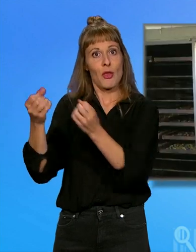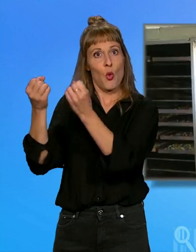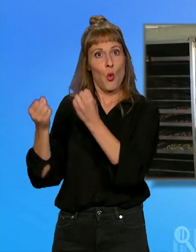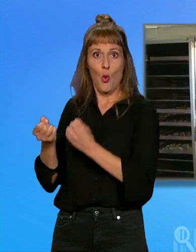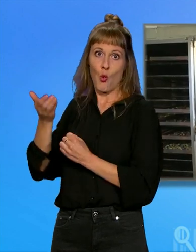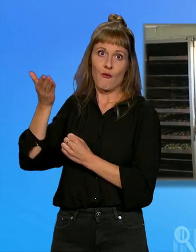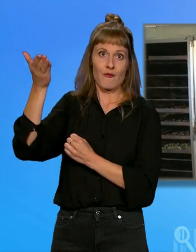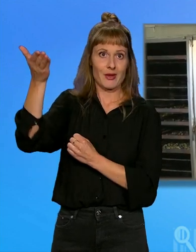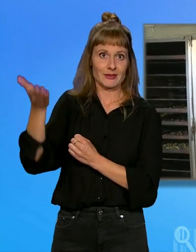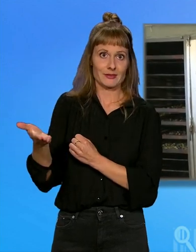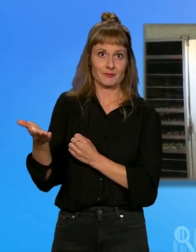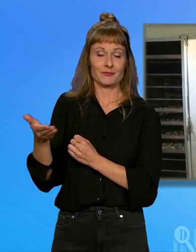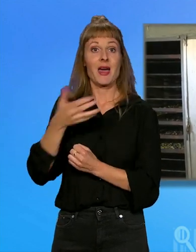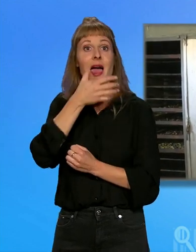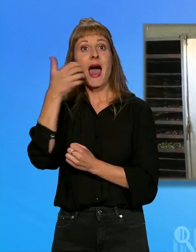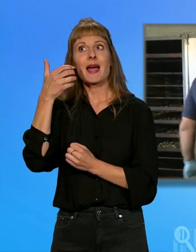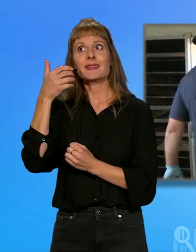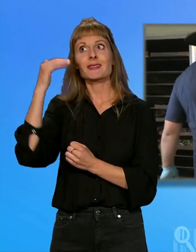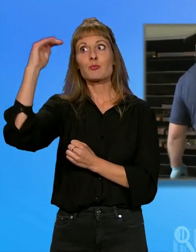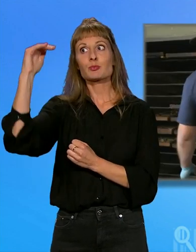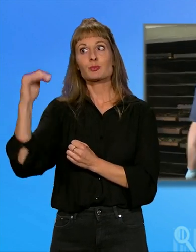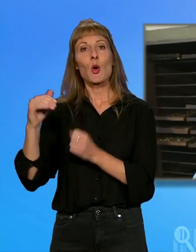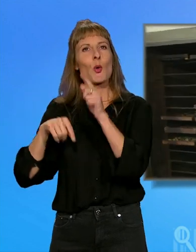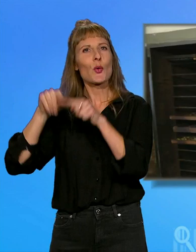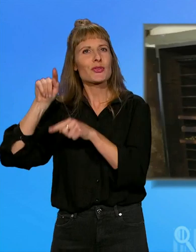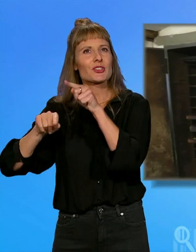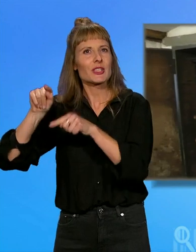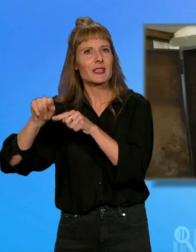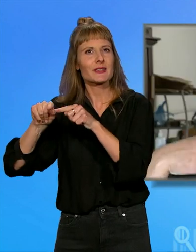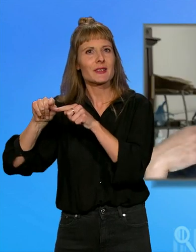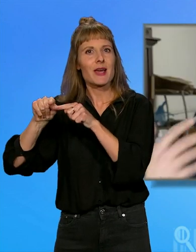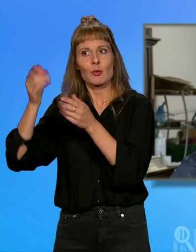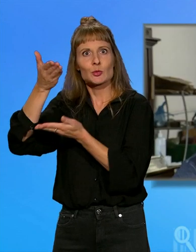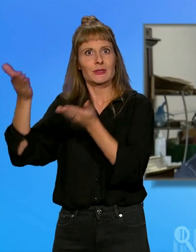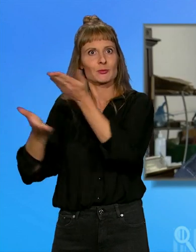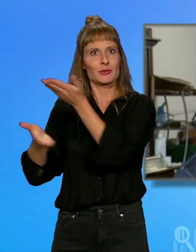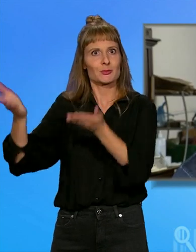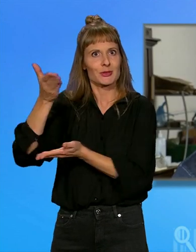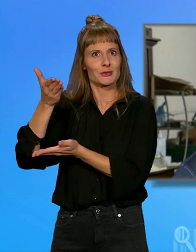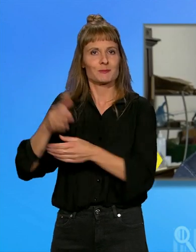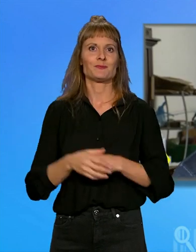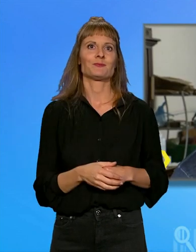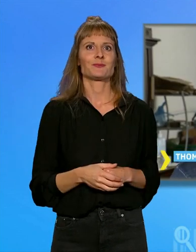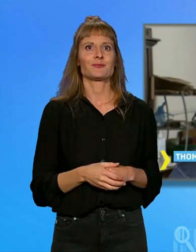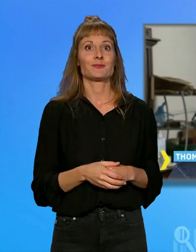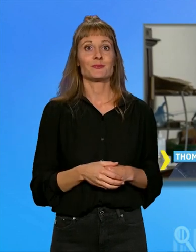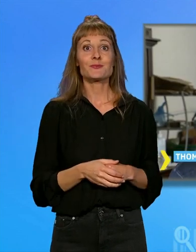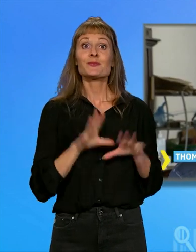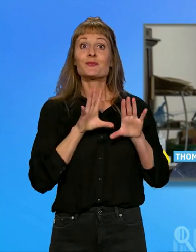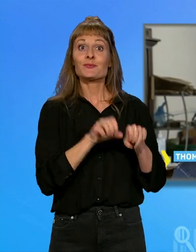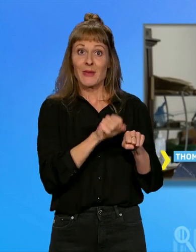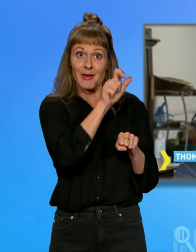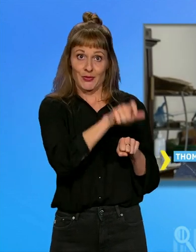in verschiedenen Positionen, in denen es unterschiedlich heiß ist. Der Eigentümer ist heute 84, er hilft immer